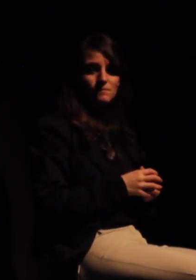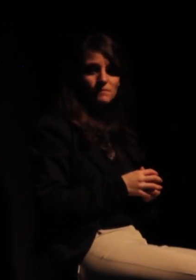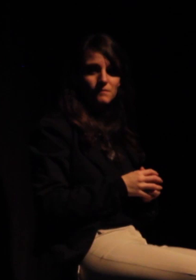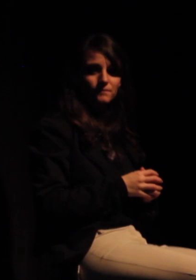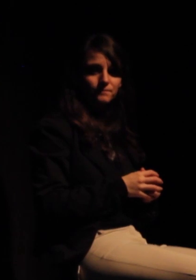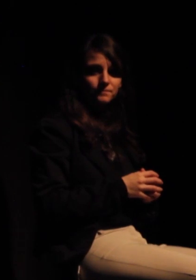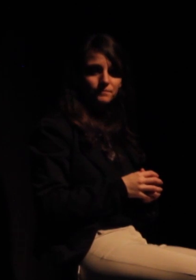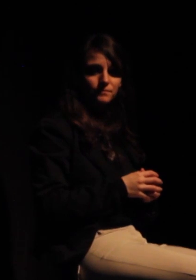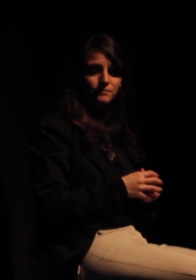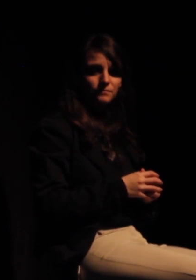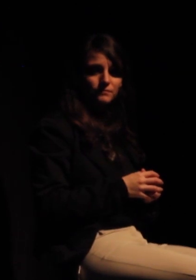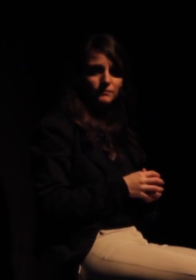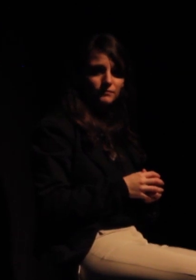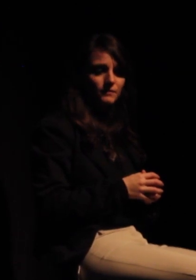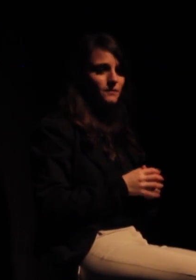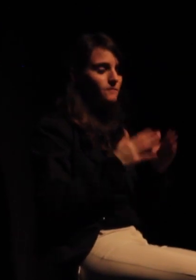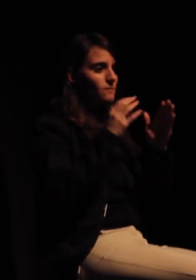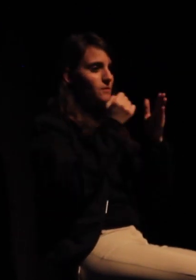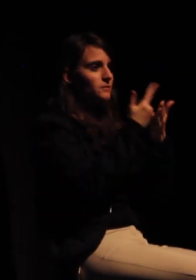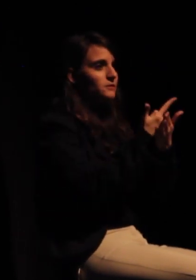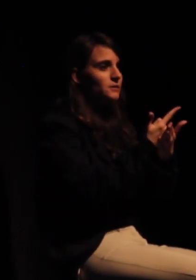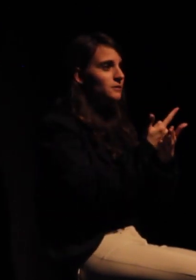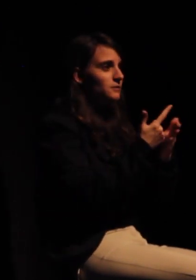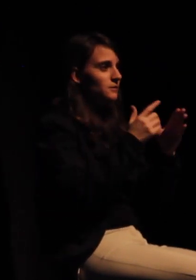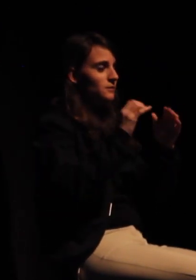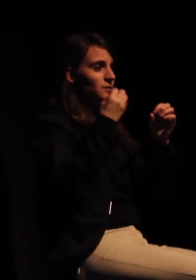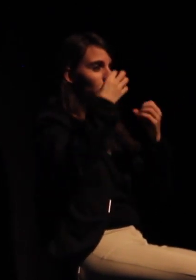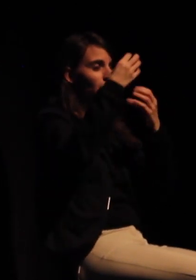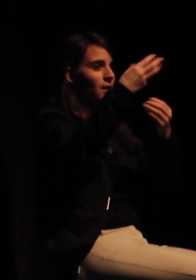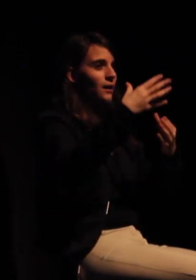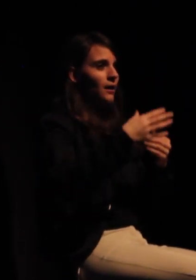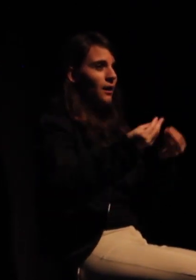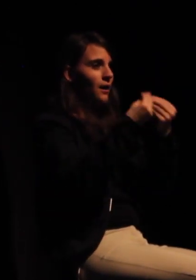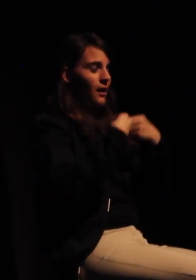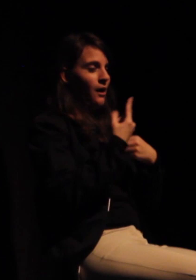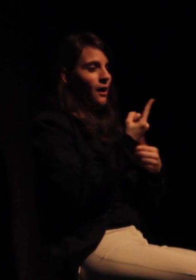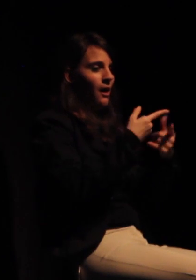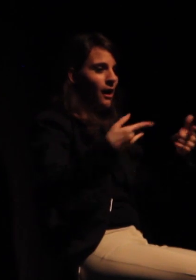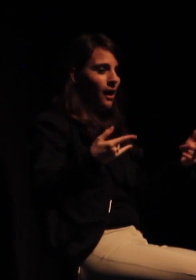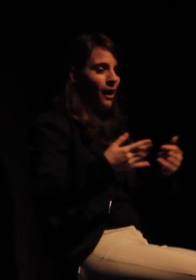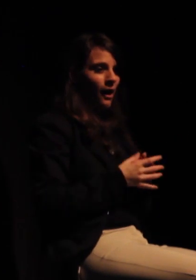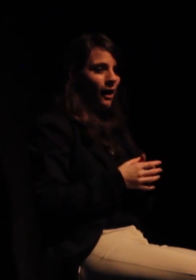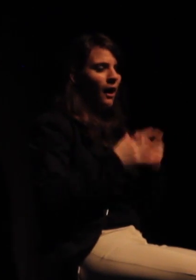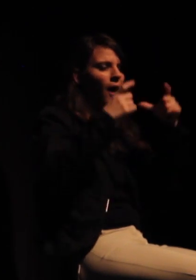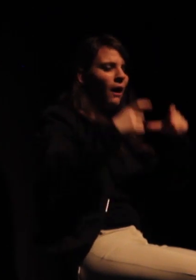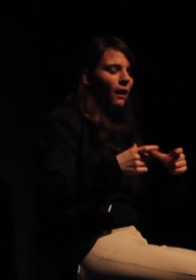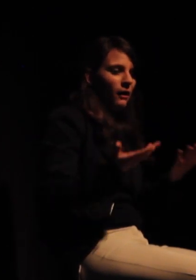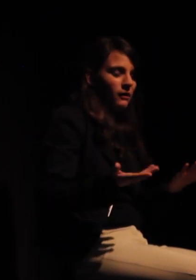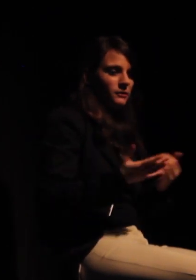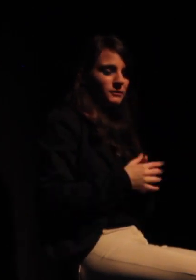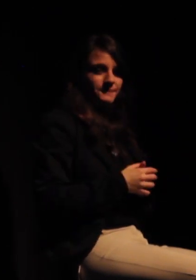É a mesma coisa que chegar na bilheteria, numa agência de turismo, e diz, me dá uma passagem. Aí ela pergunta, para